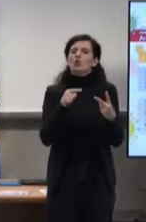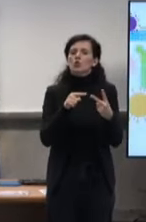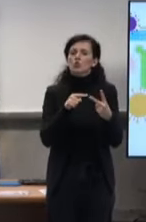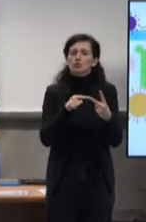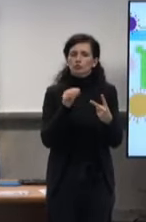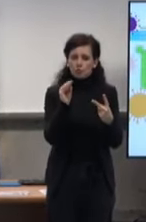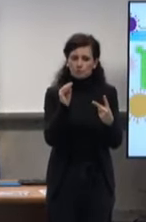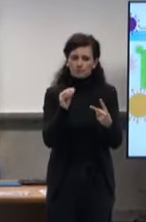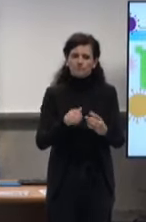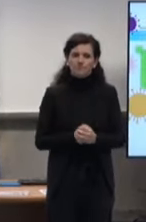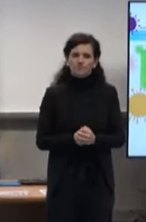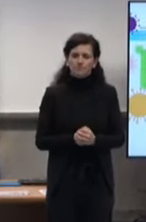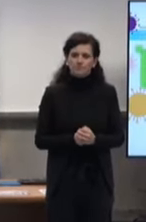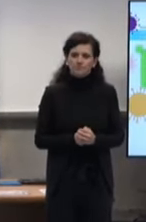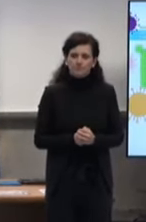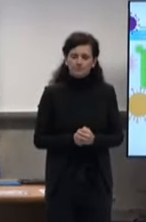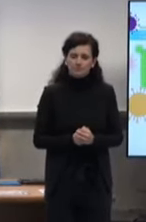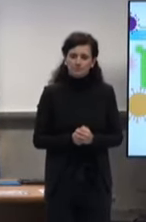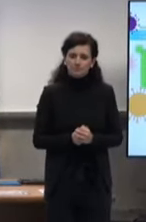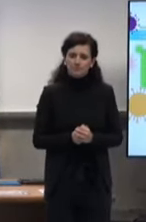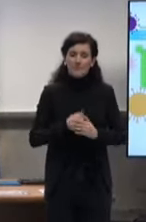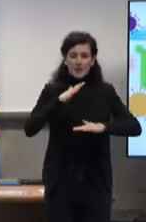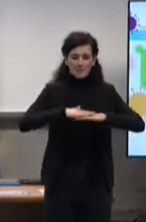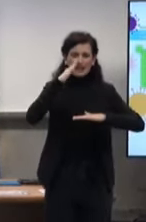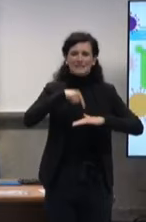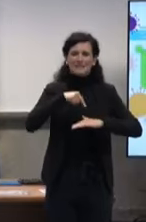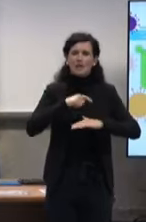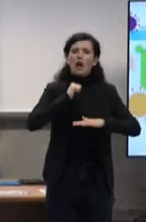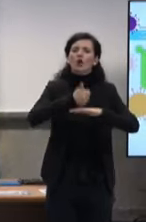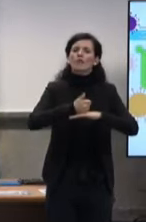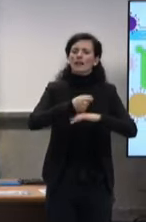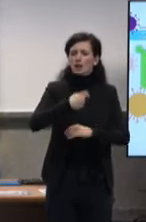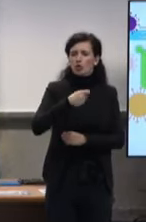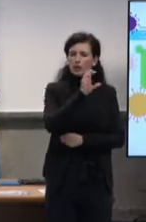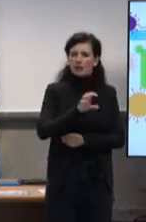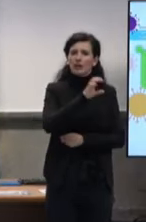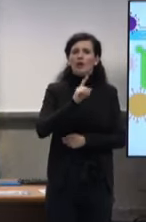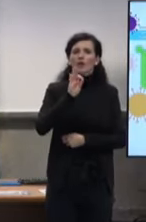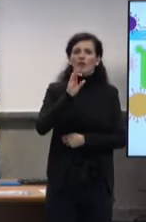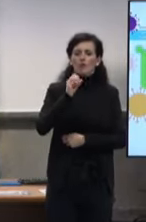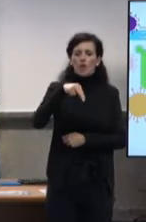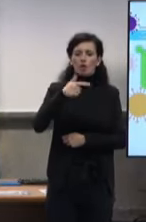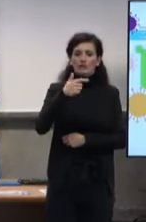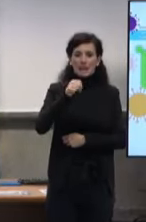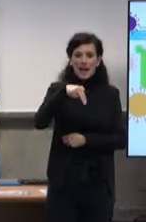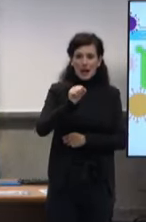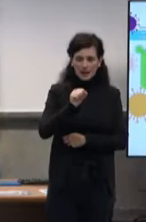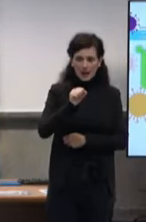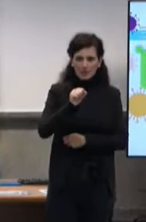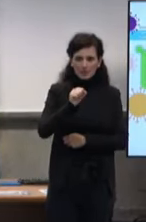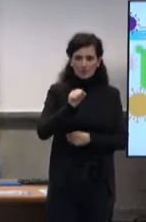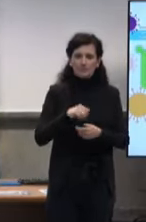fatta in mattinata dal governatore fontana che ha parlato di un'azienda